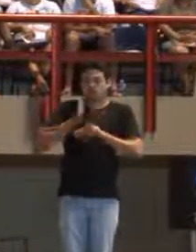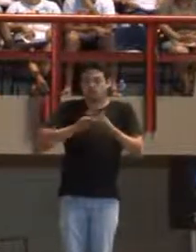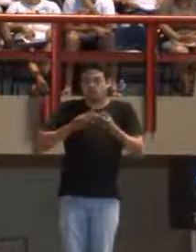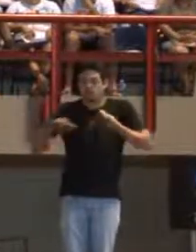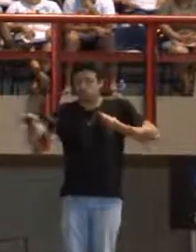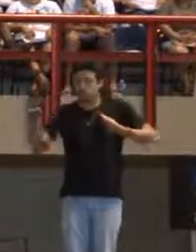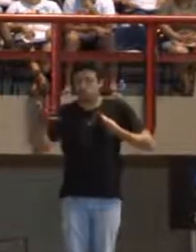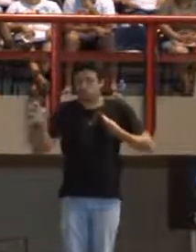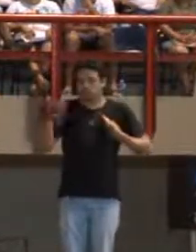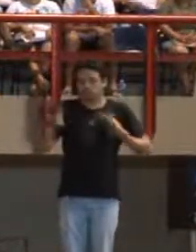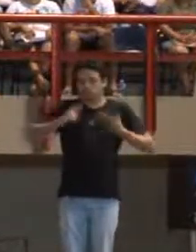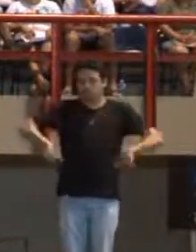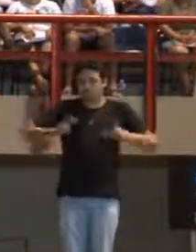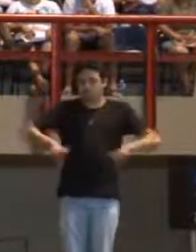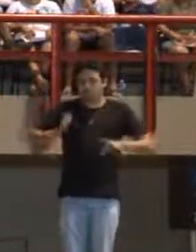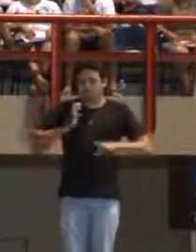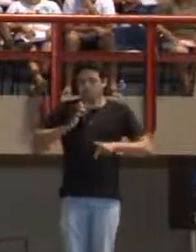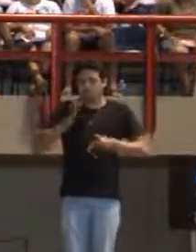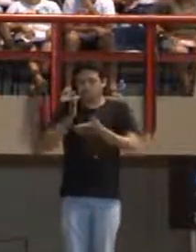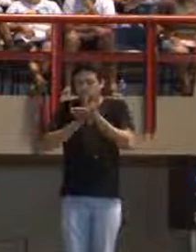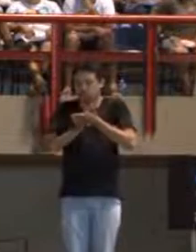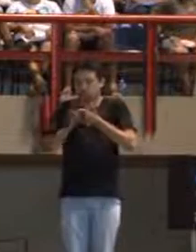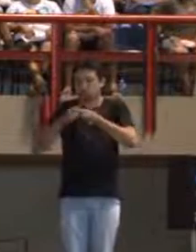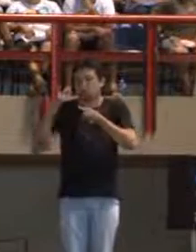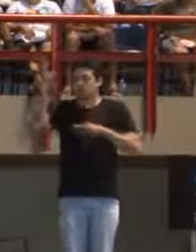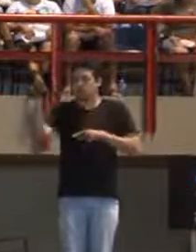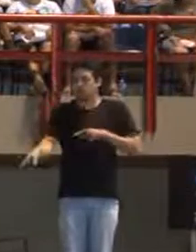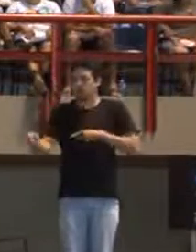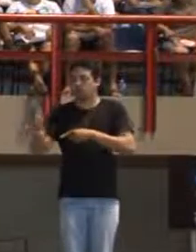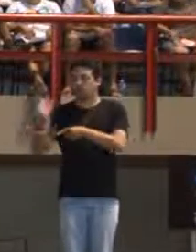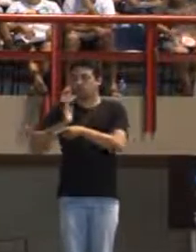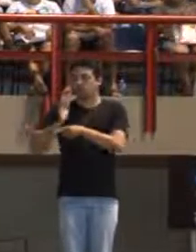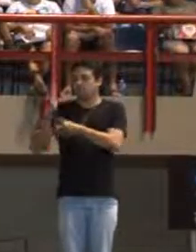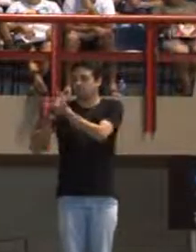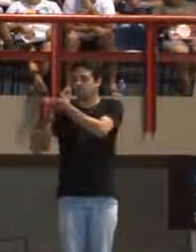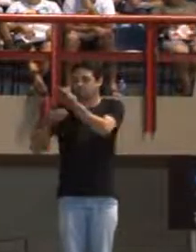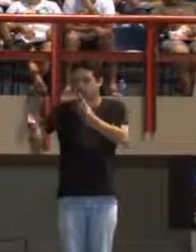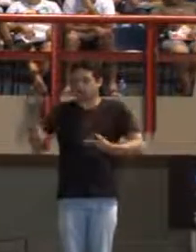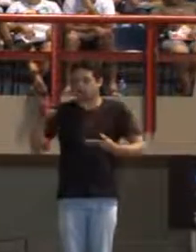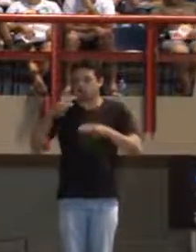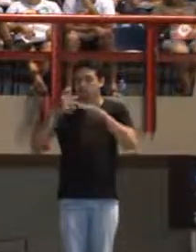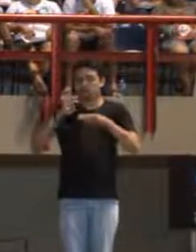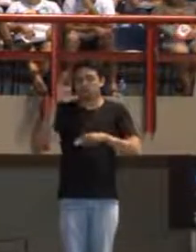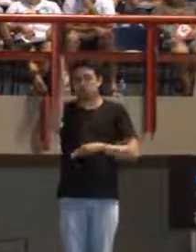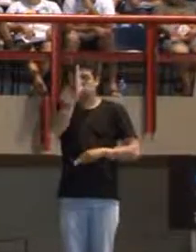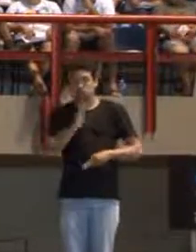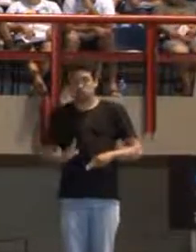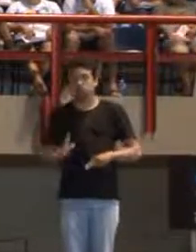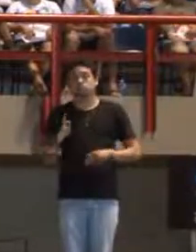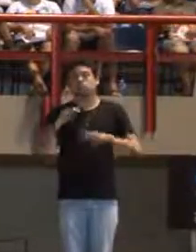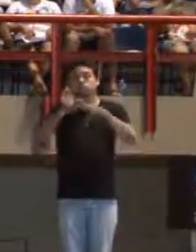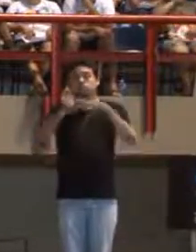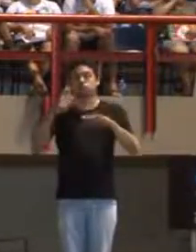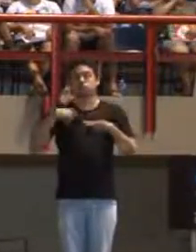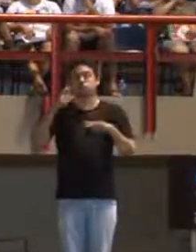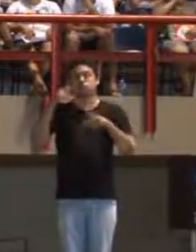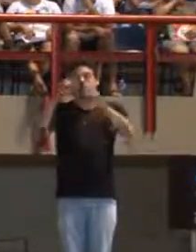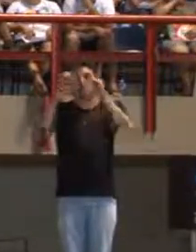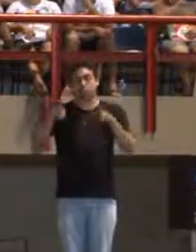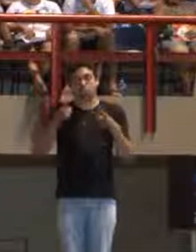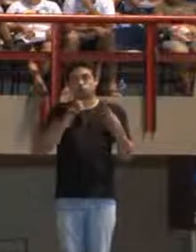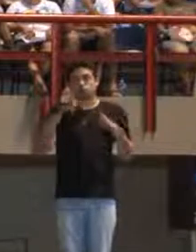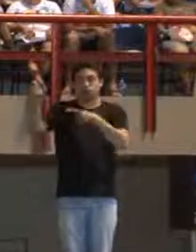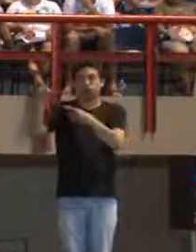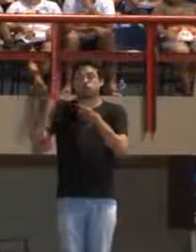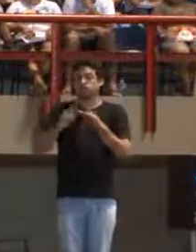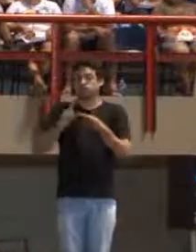nada seu. Não, eu não divido minha riqueza não, mas vamos dividir. Aí é bom demais, né? Então o Brasil, evidentemente, é contra esse projeto